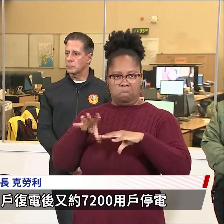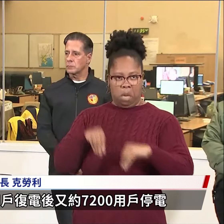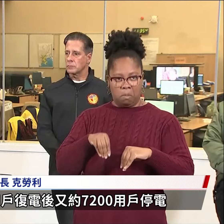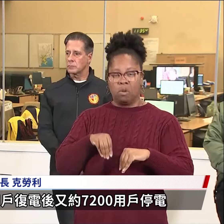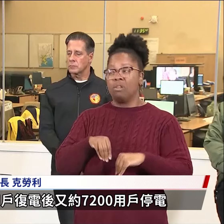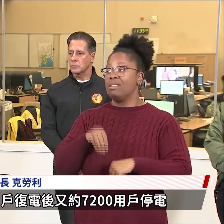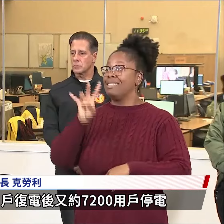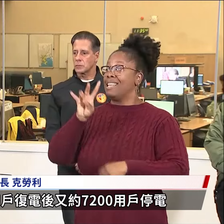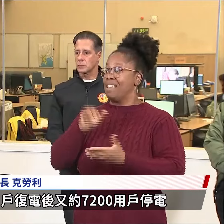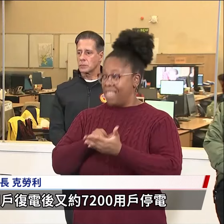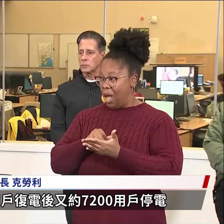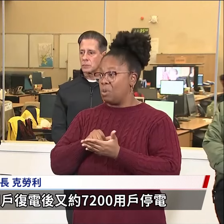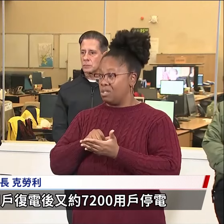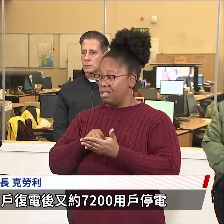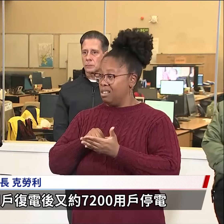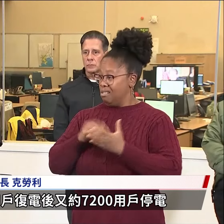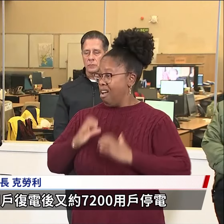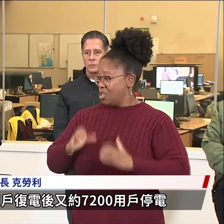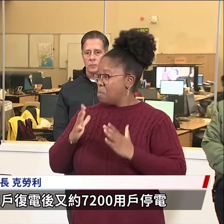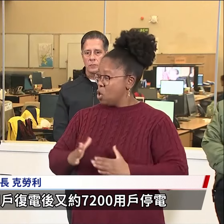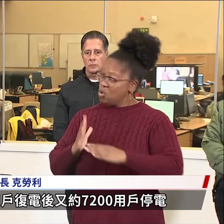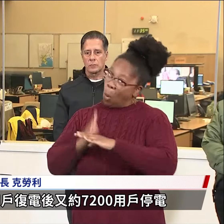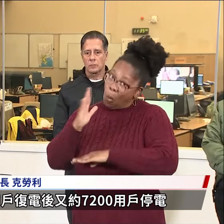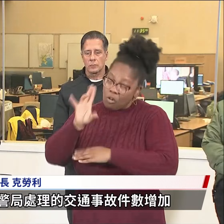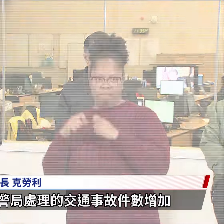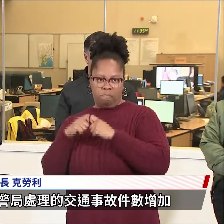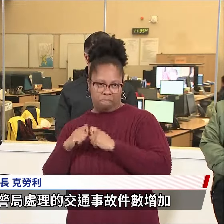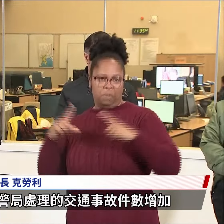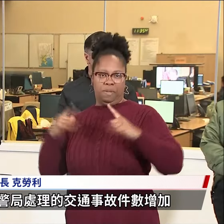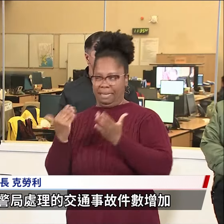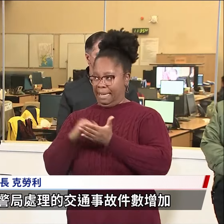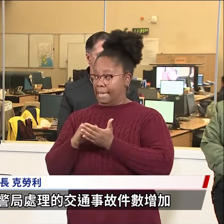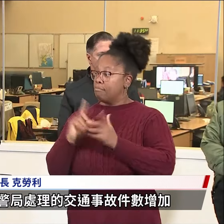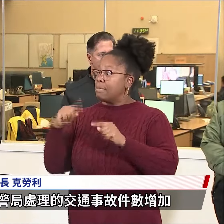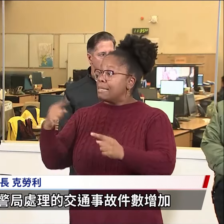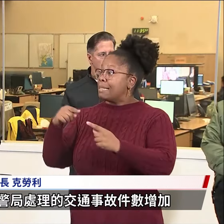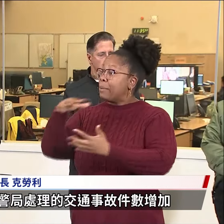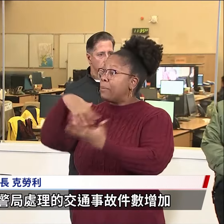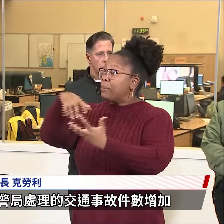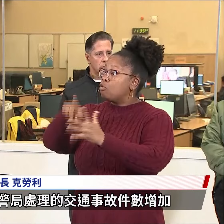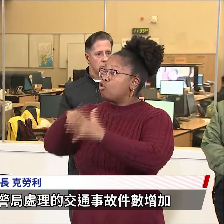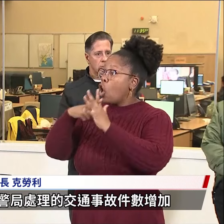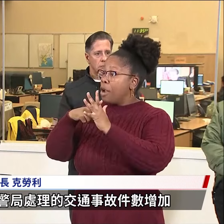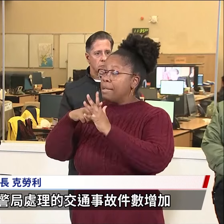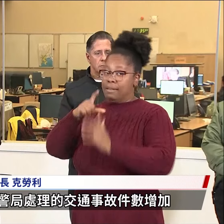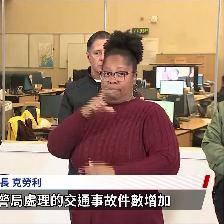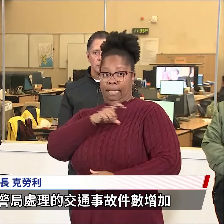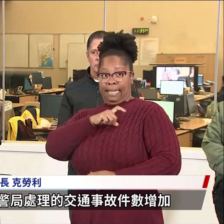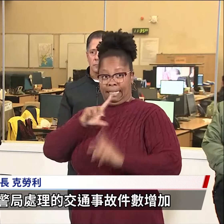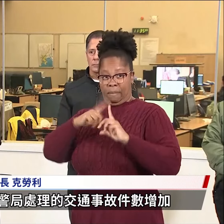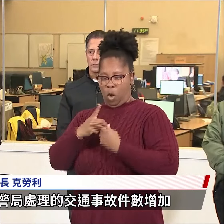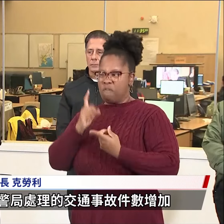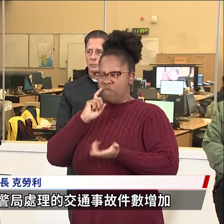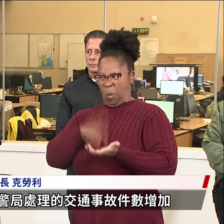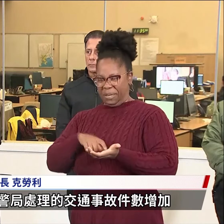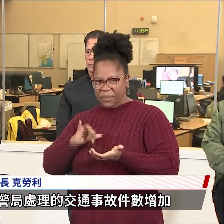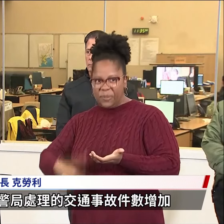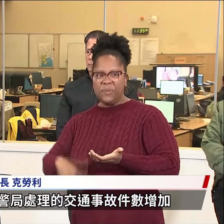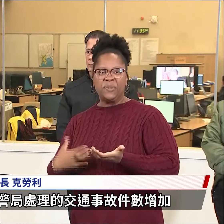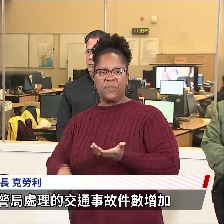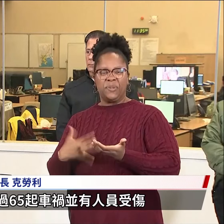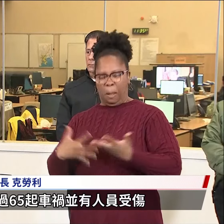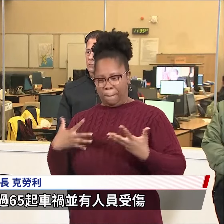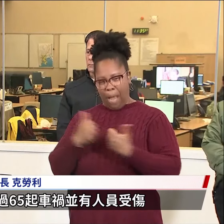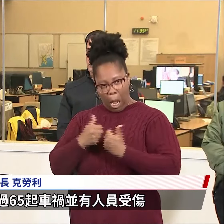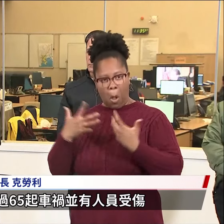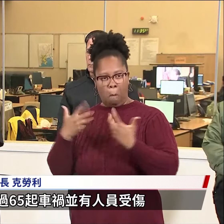customers remain without power after thousands have been restored. LAPD has had an increase in traffic accident responses with